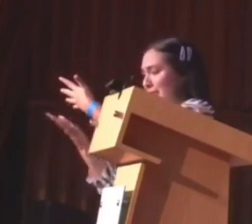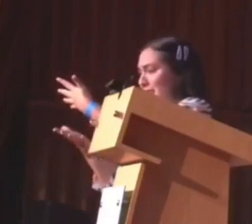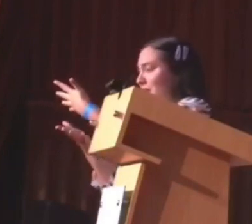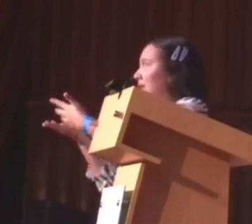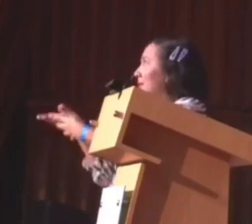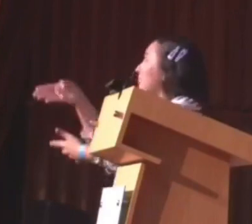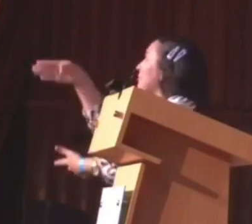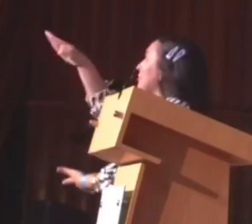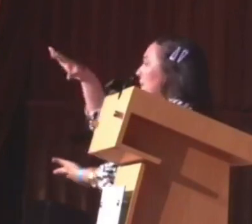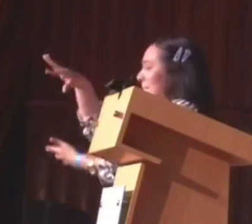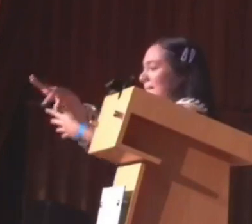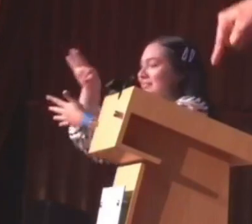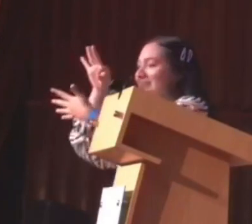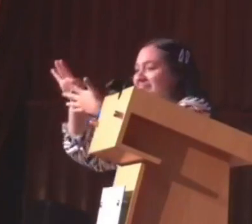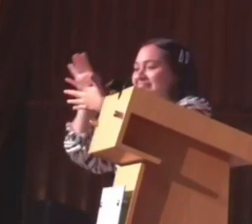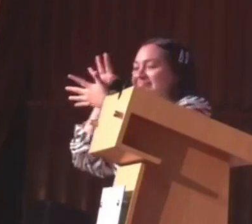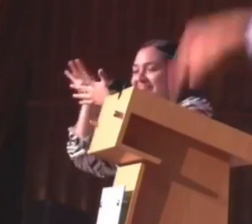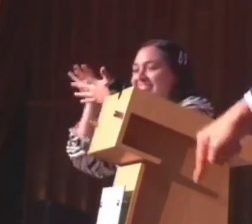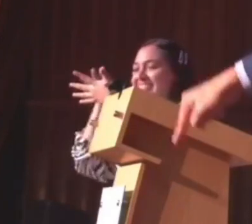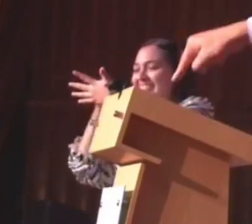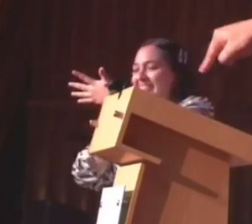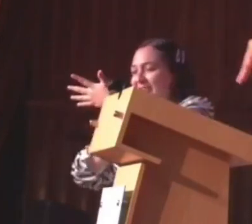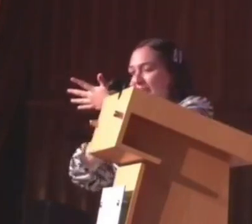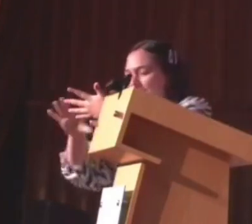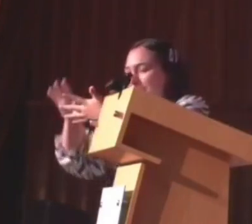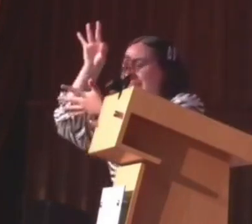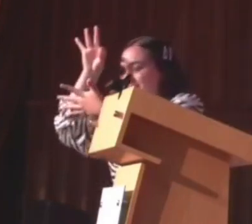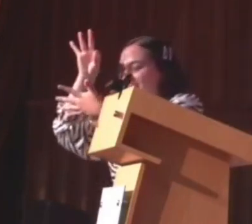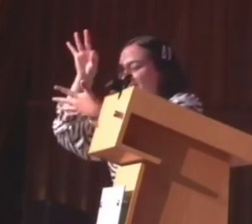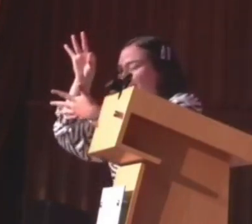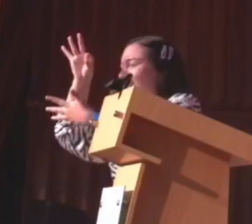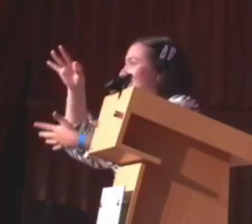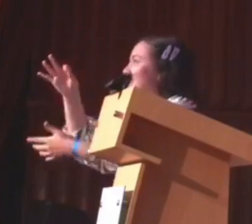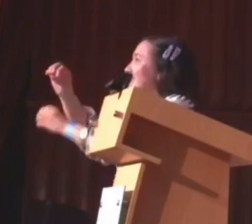esa. Yo lo escojo. Diga gloria al Señor.